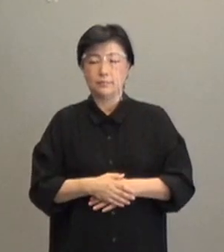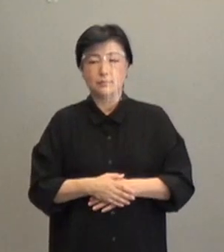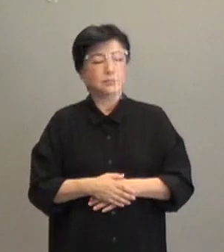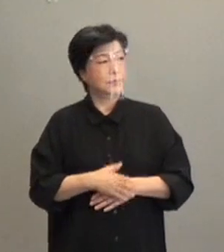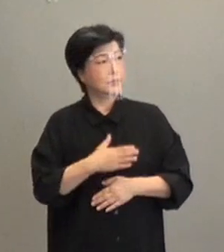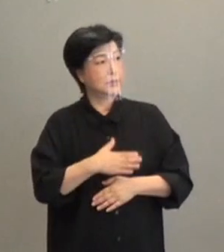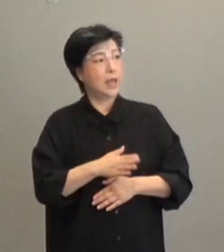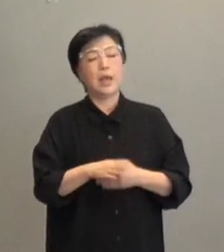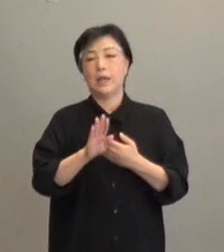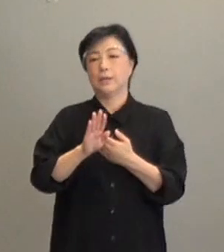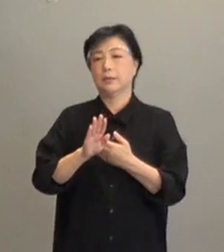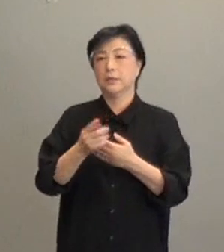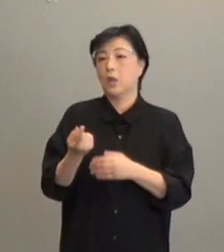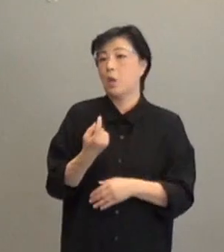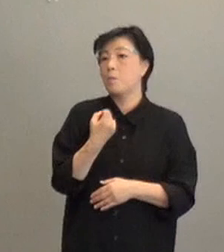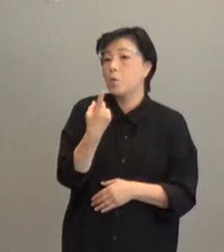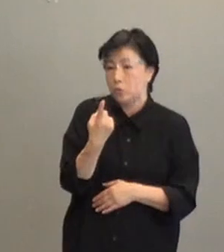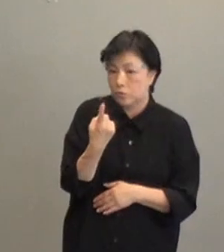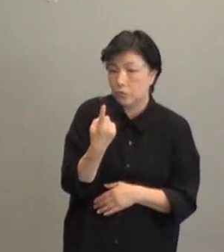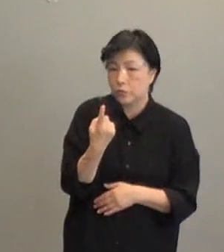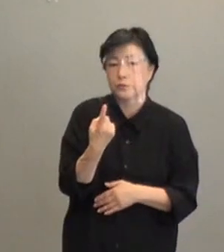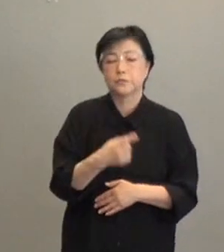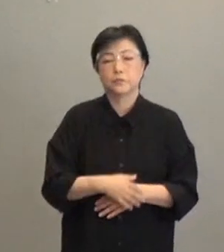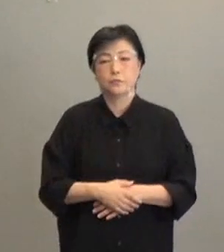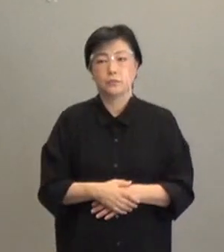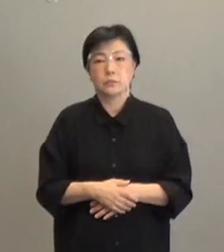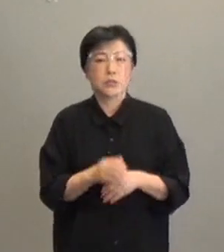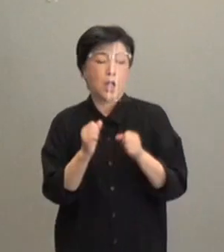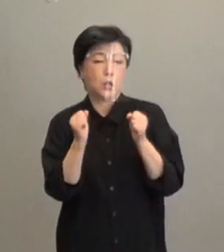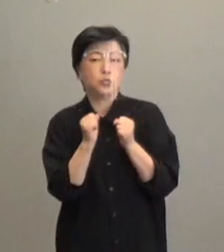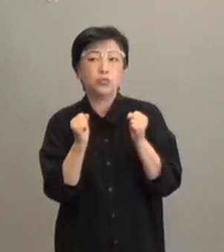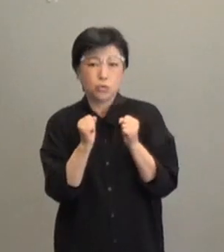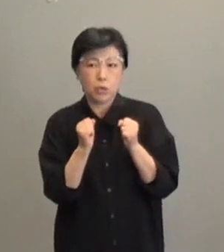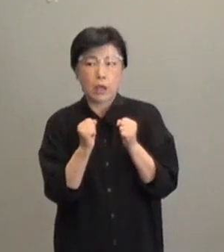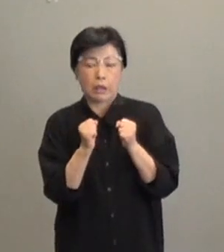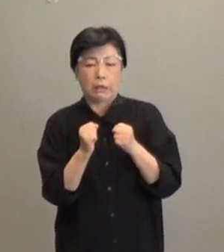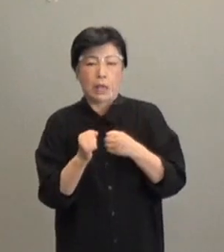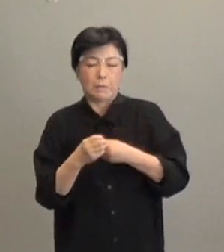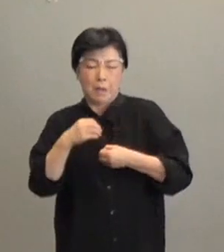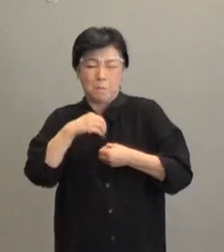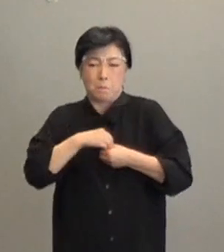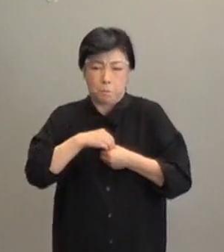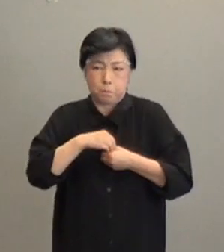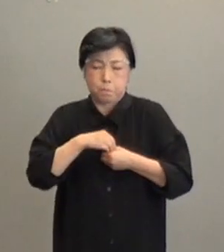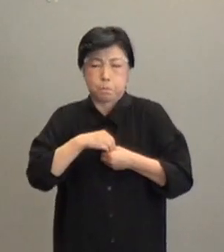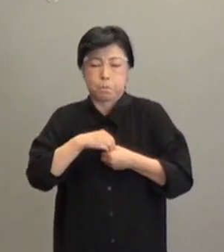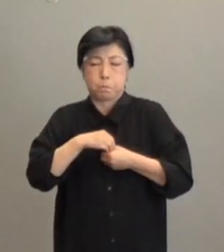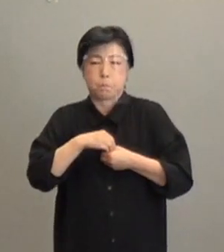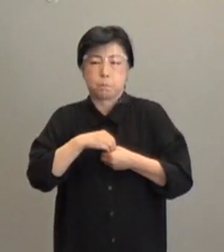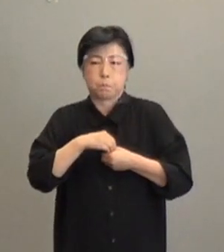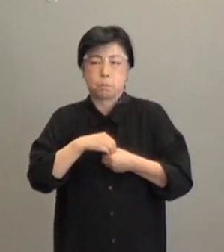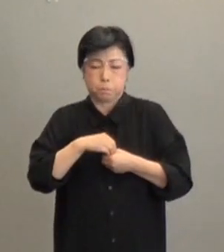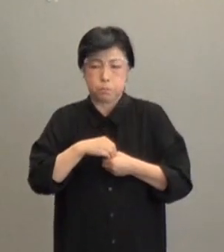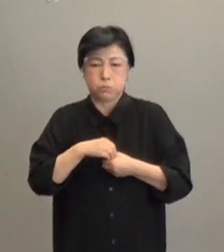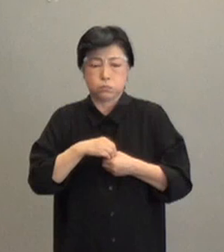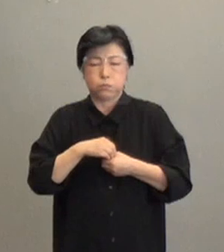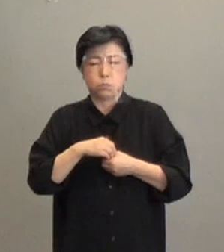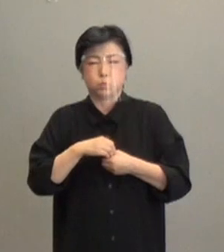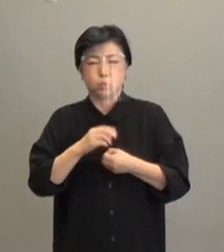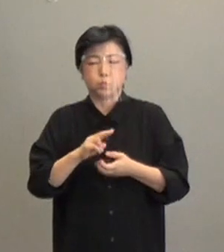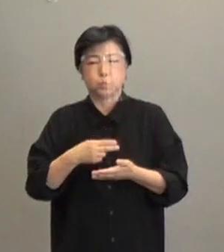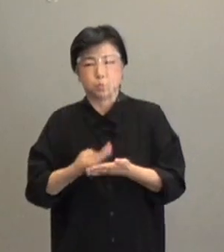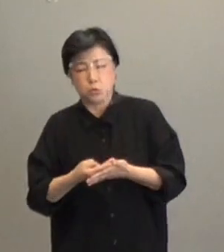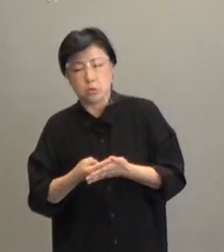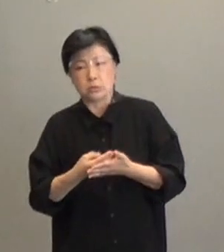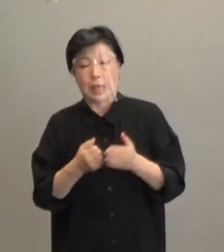分かりました。 あとはですね、ちょっともう一つは、冬は心筋梗塞ですとか、そうしたですね、寒